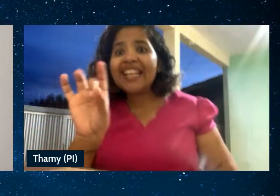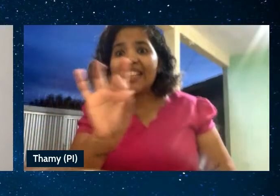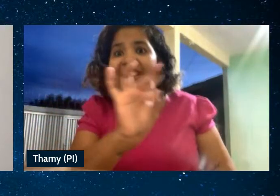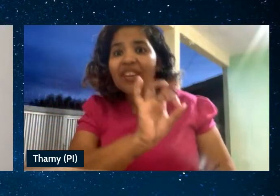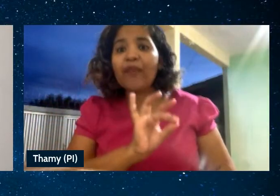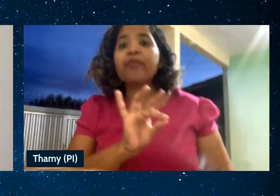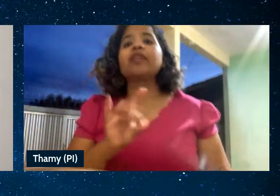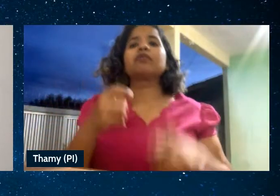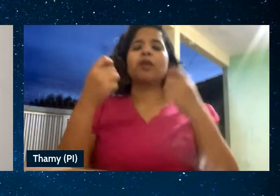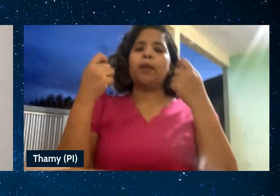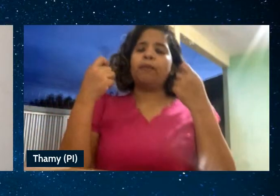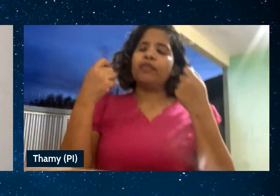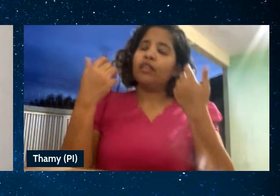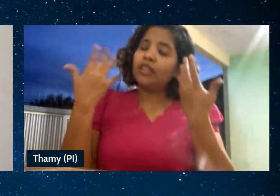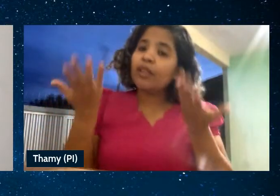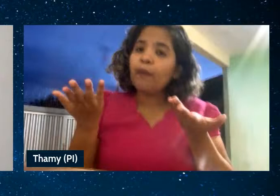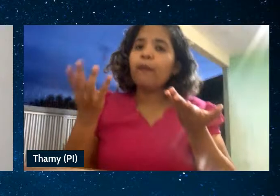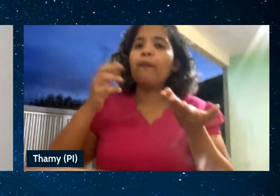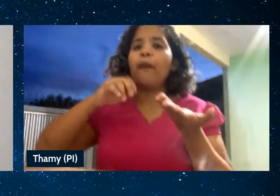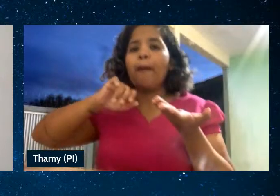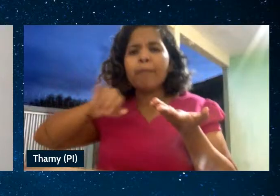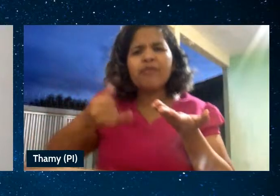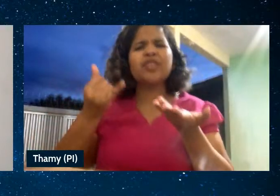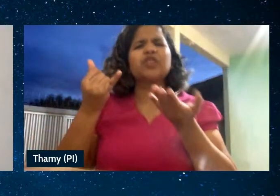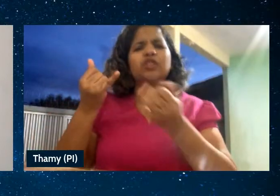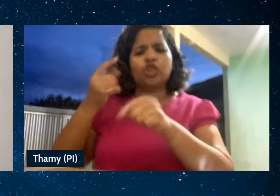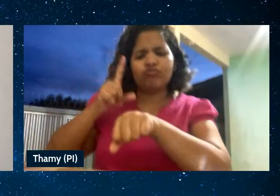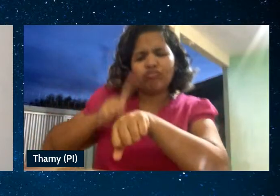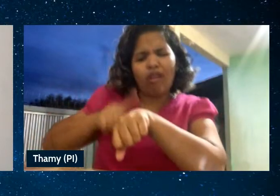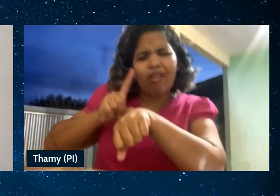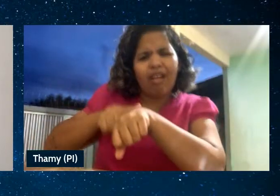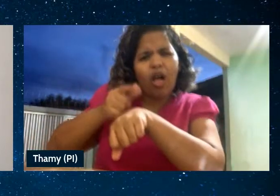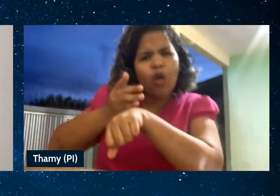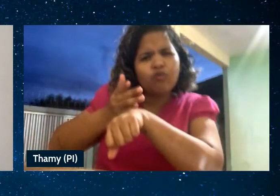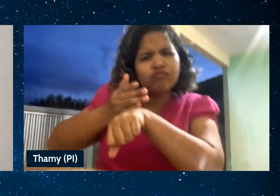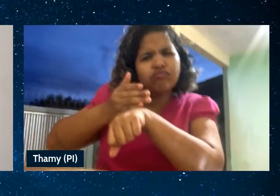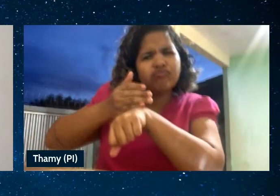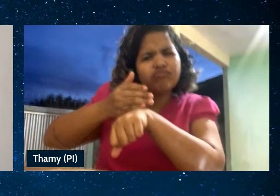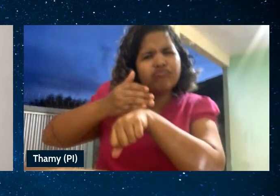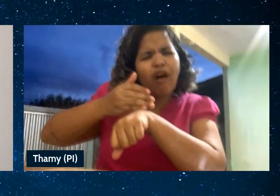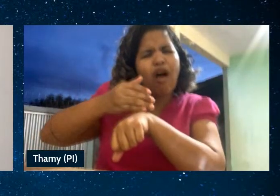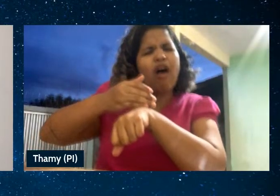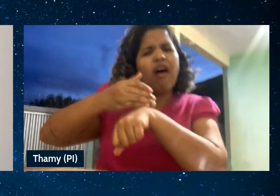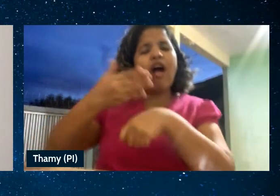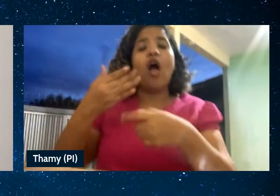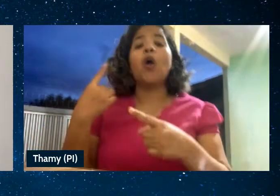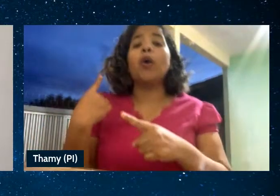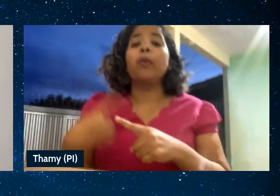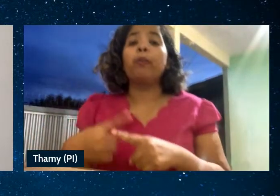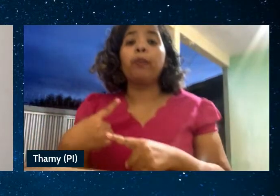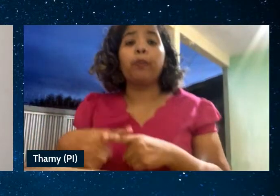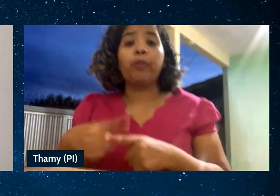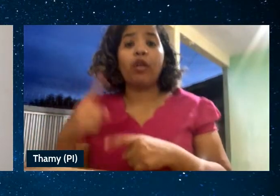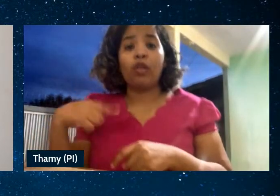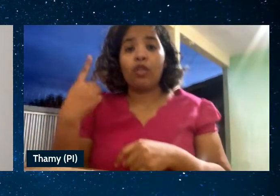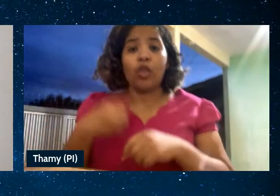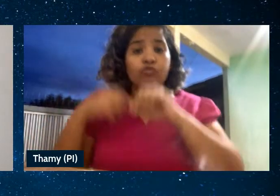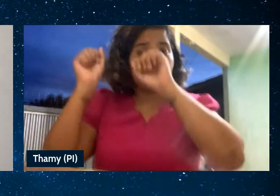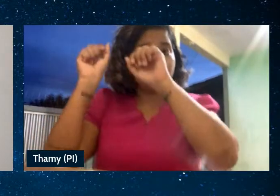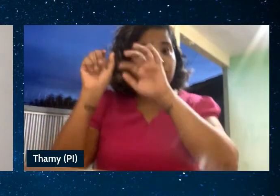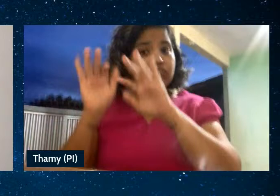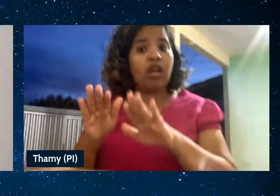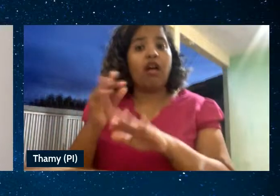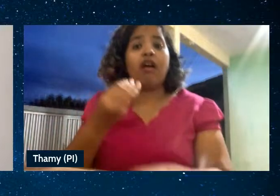aproveitar cada minuto porque nós estamos abençoando uma vida como diz Joana De